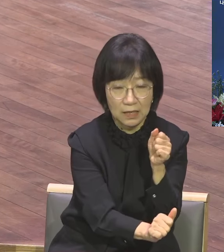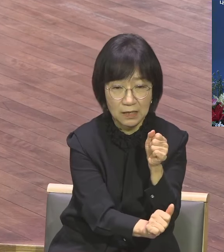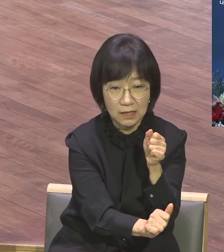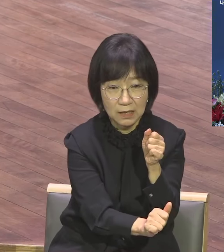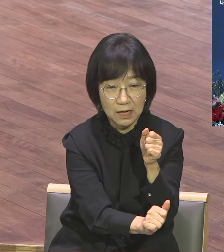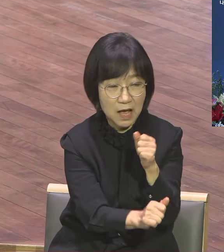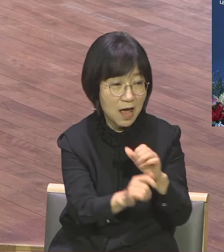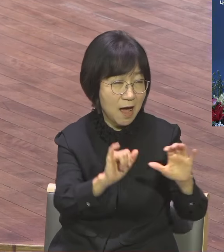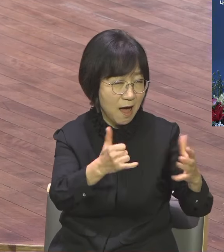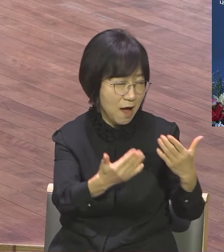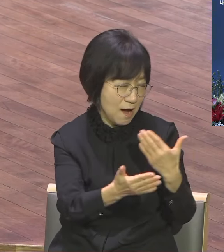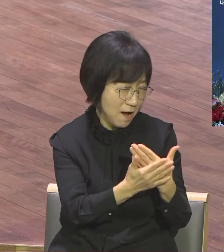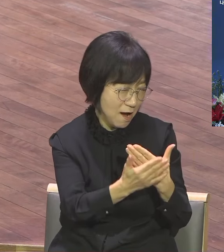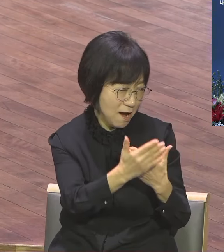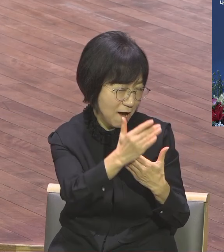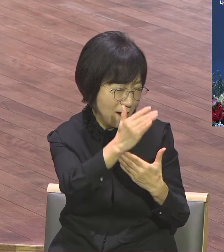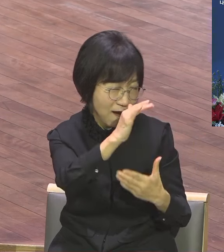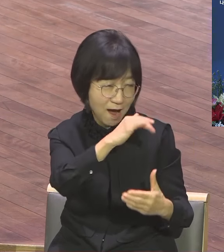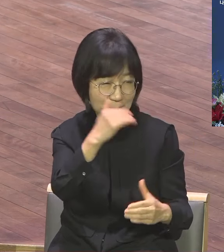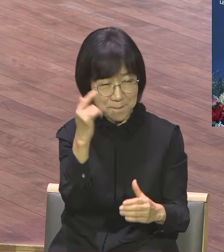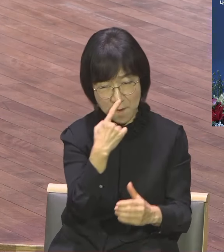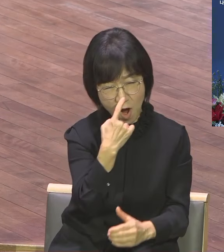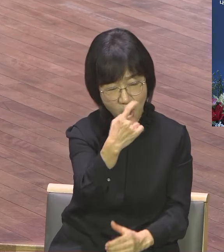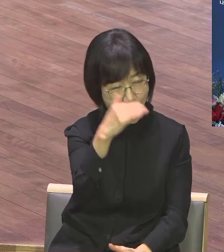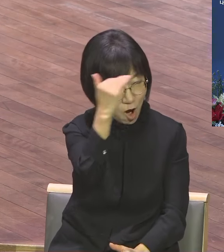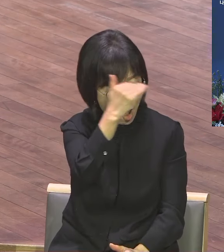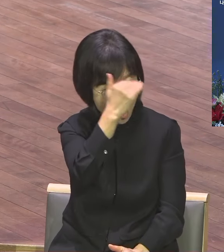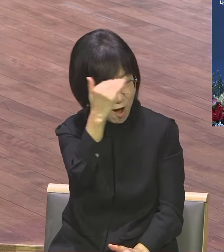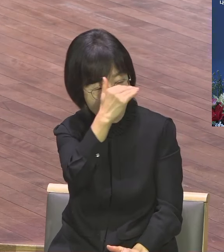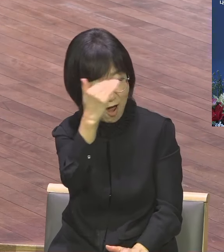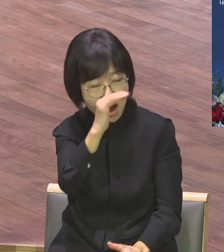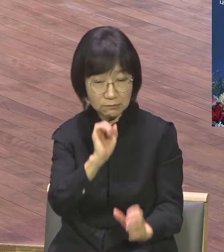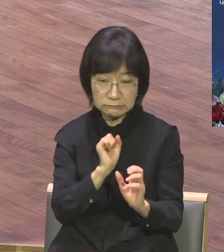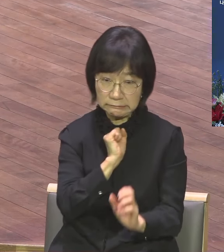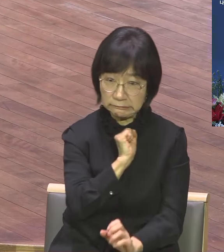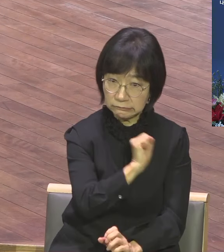서론적인 것, 눈에 보이는 것, 일시적인 것,